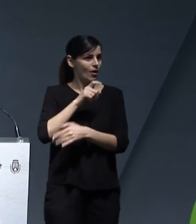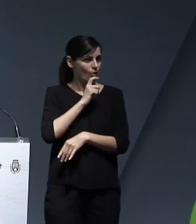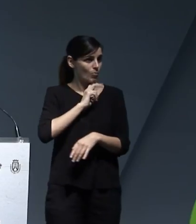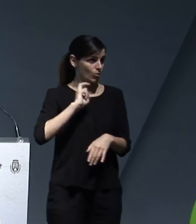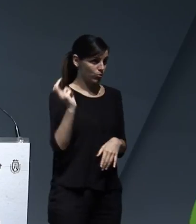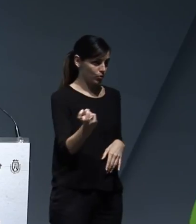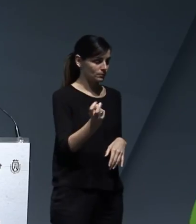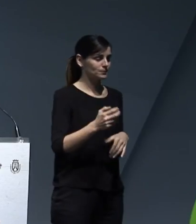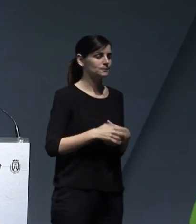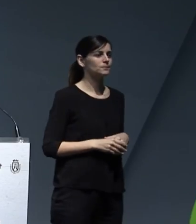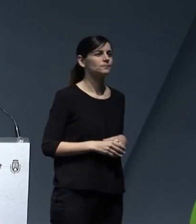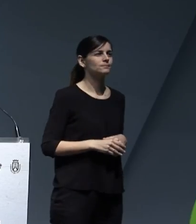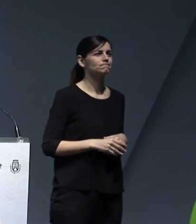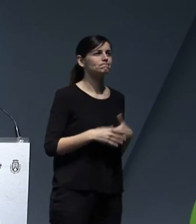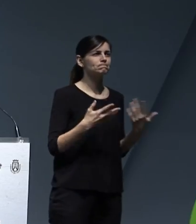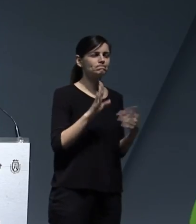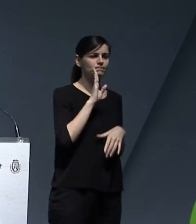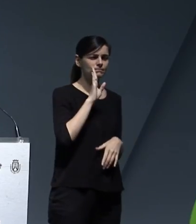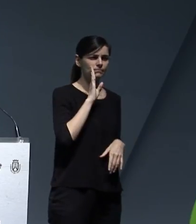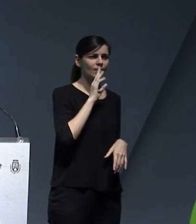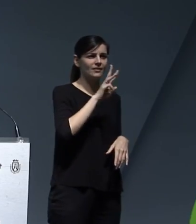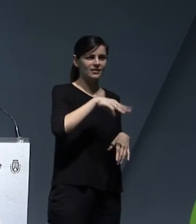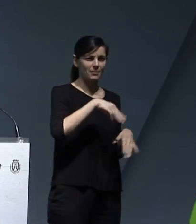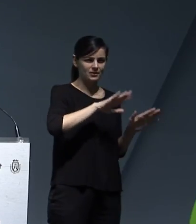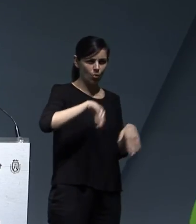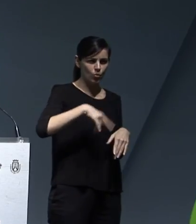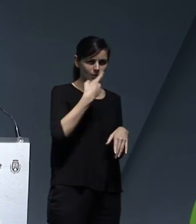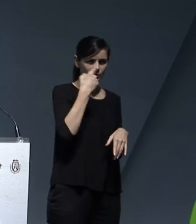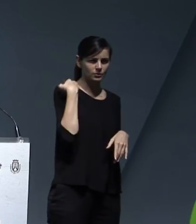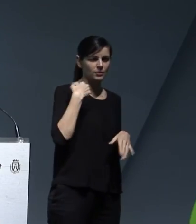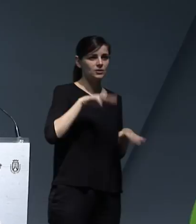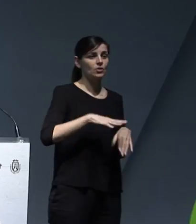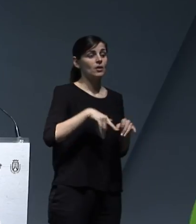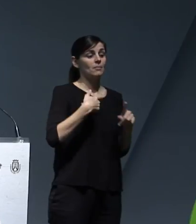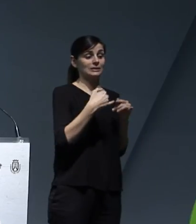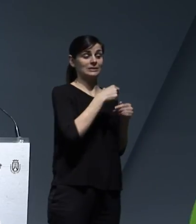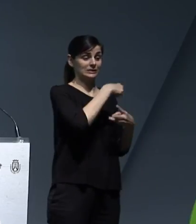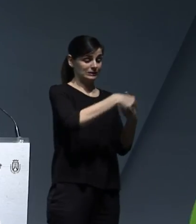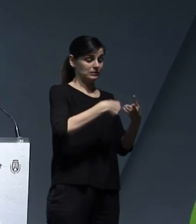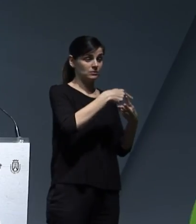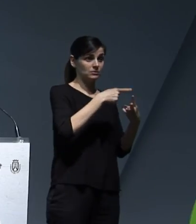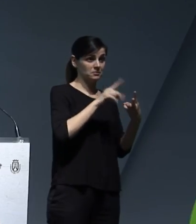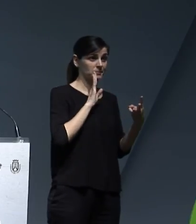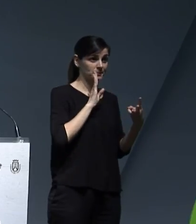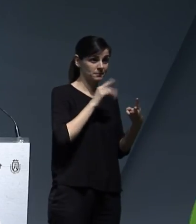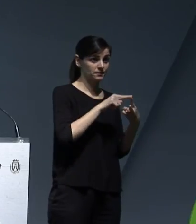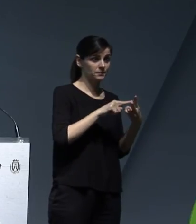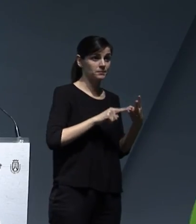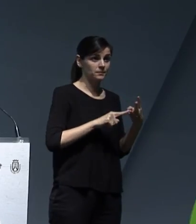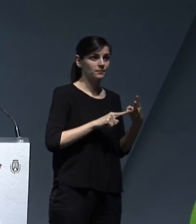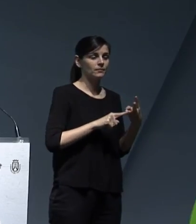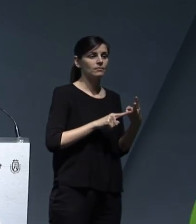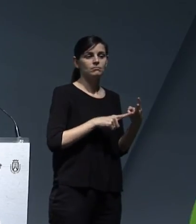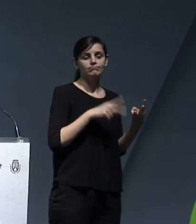Estos tres meses a los que he hecho referencia, estas tres líneas ponen